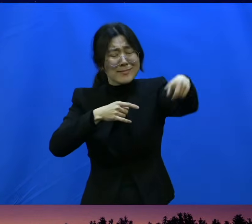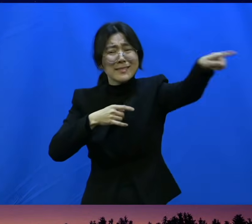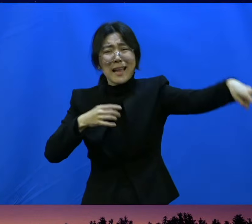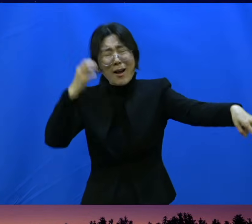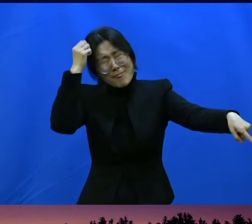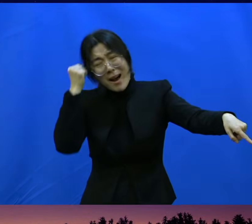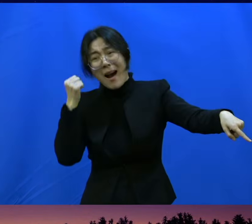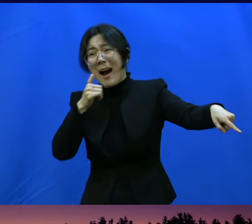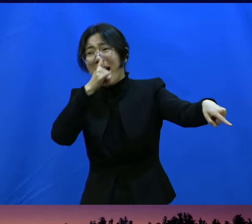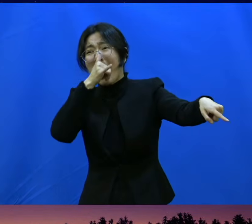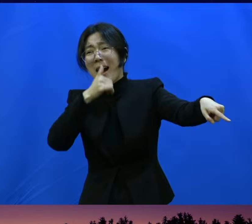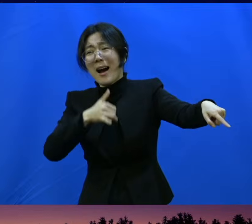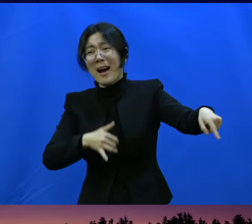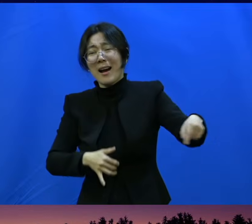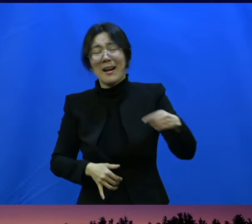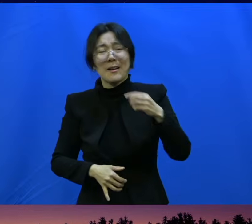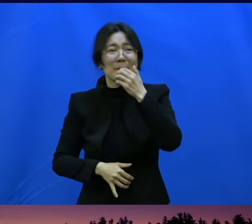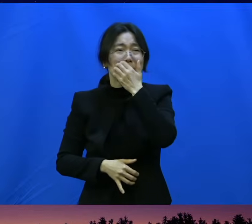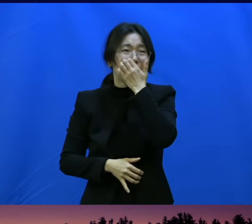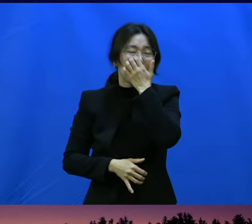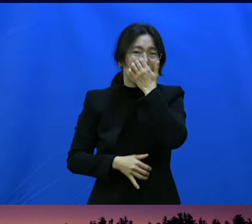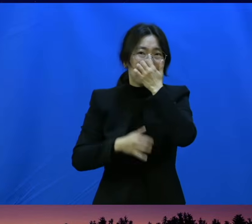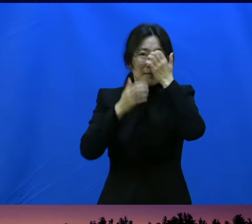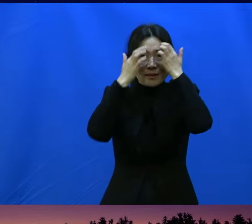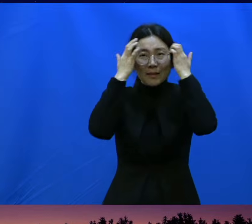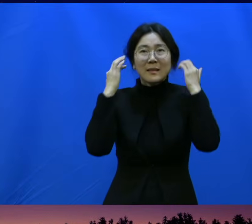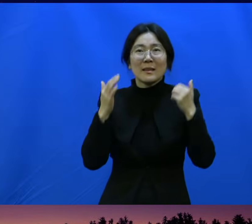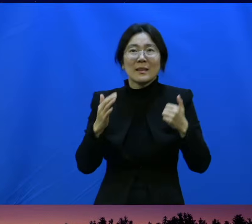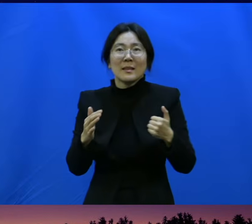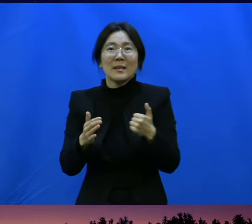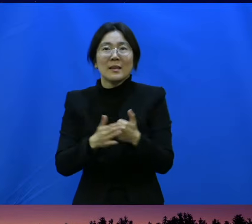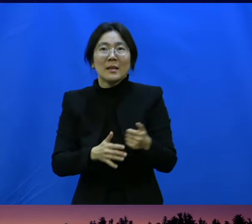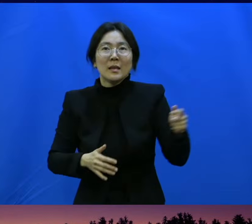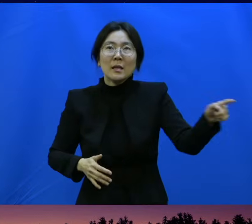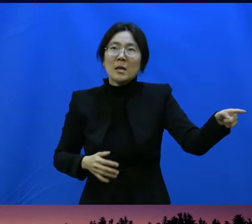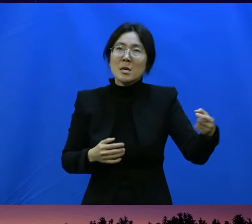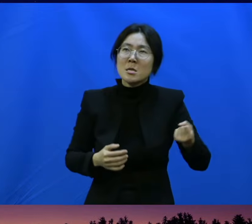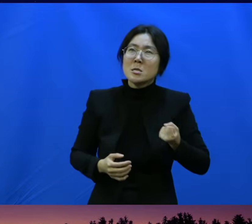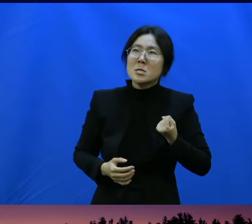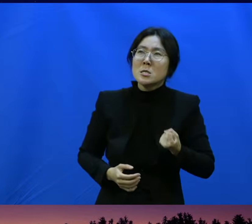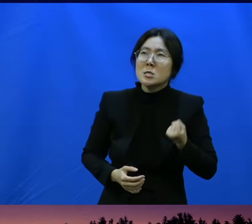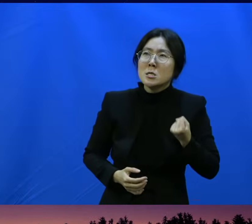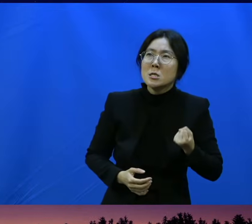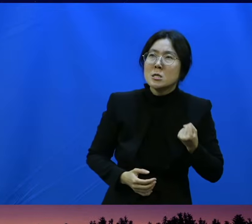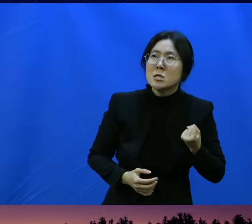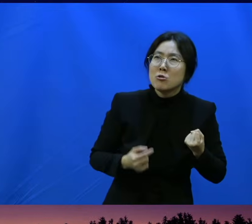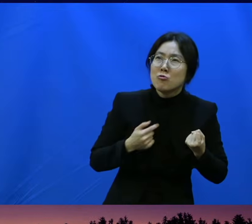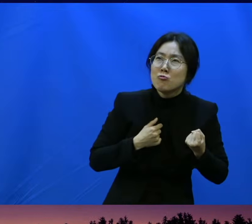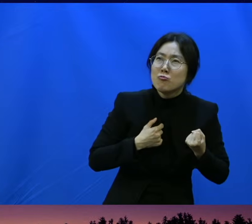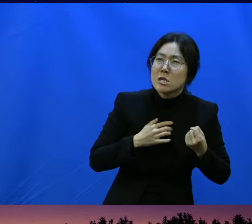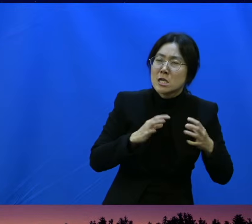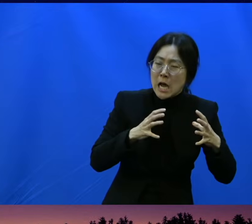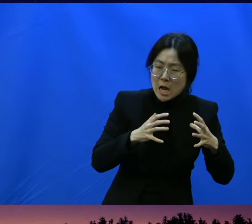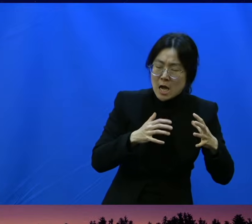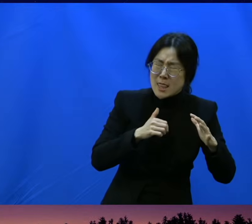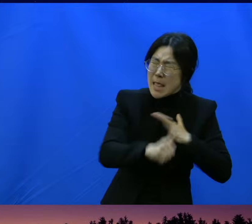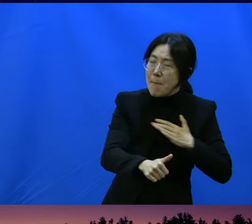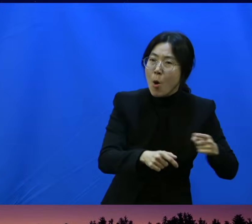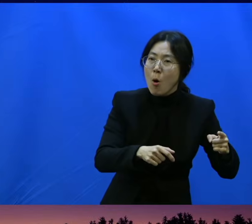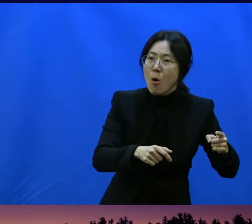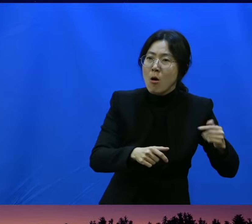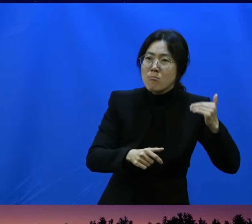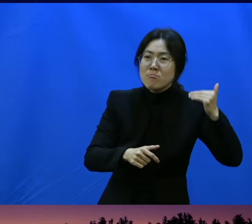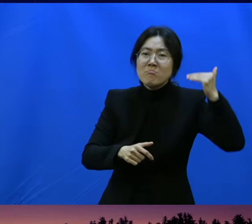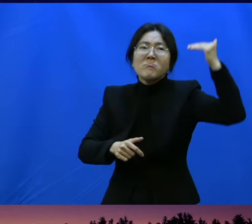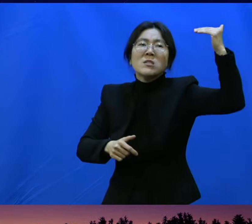이 블레셋의 이 불출의 이 레전드 골리앗을 쓰러뜨린 이 적이